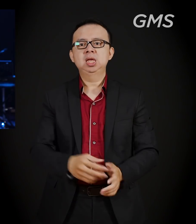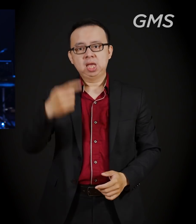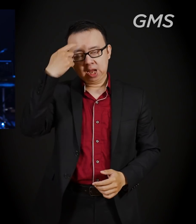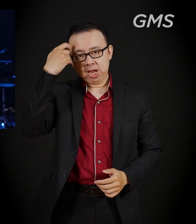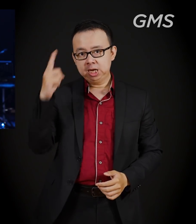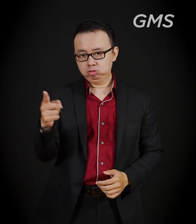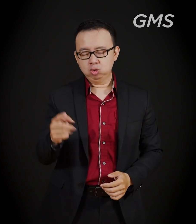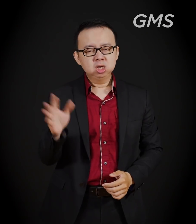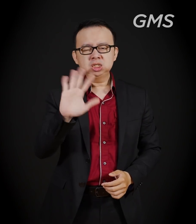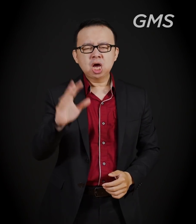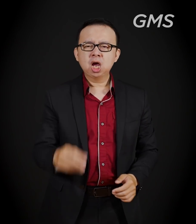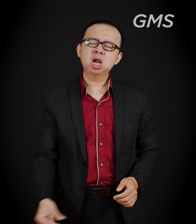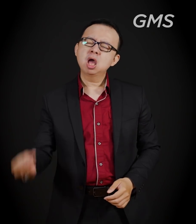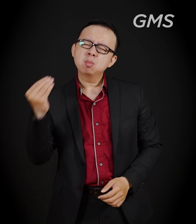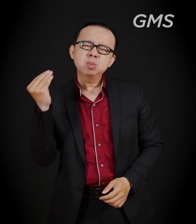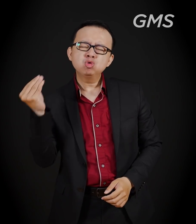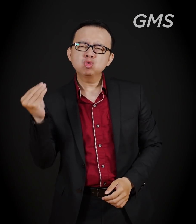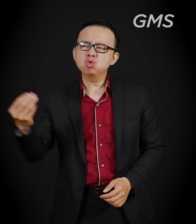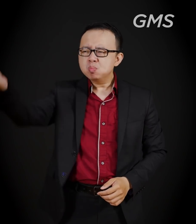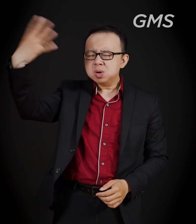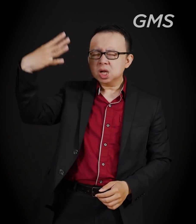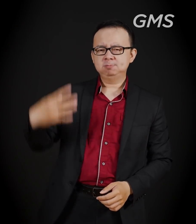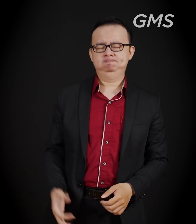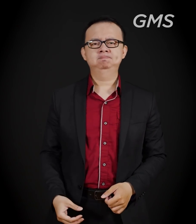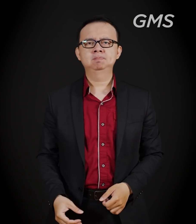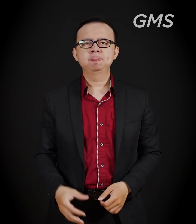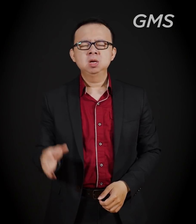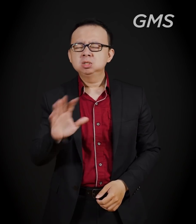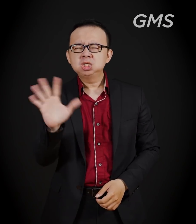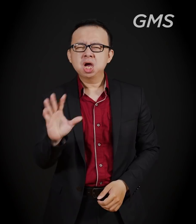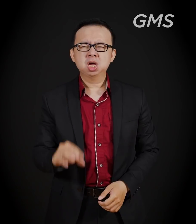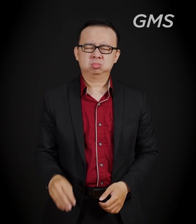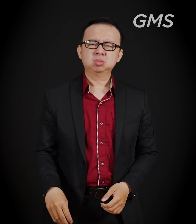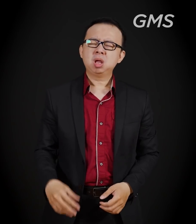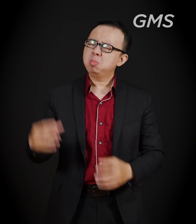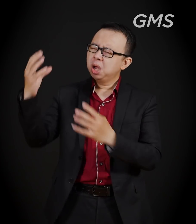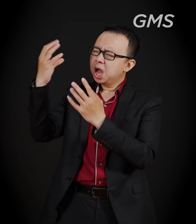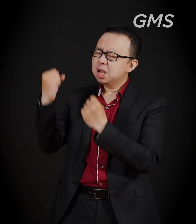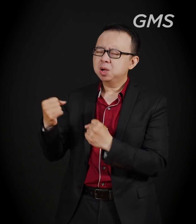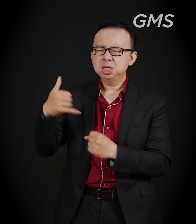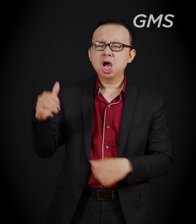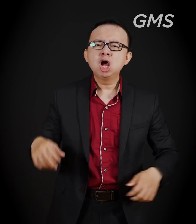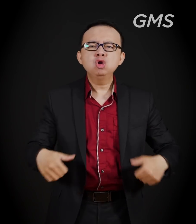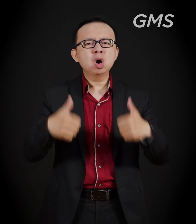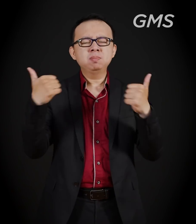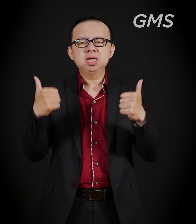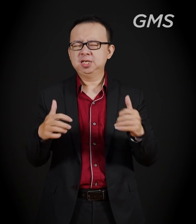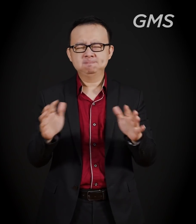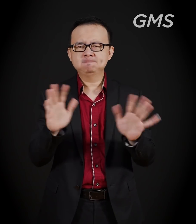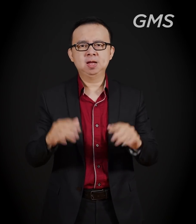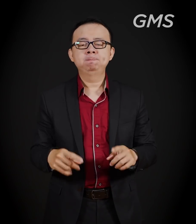jangan cuma nunggu berkat, jangan cuma nunggu mujizat, jangan cuma harapkan hal-hal yang luar biasa dalam hidup kita. Tapi ayat ini